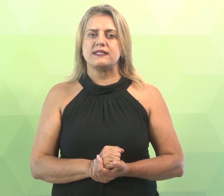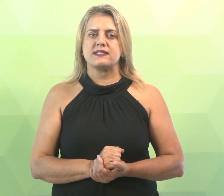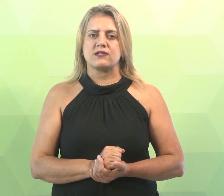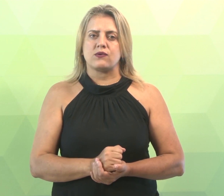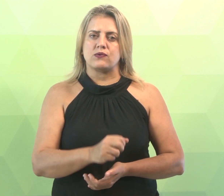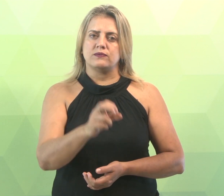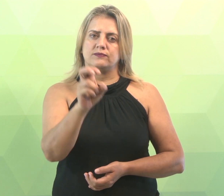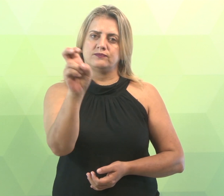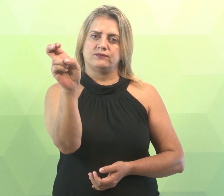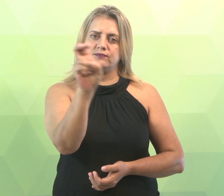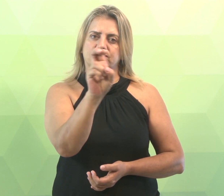55.